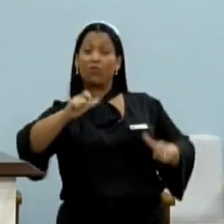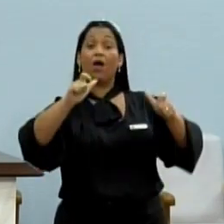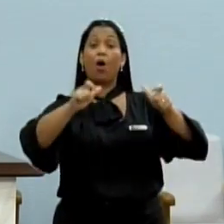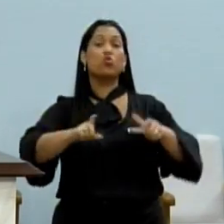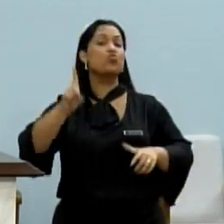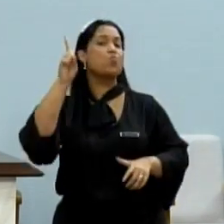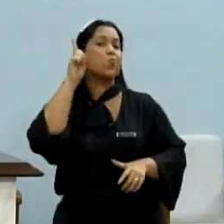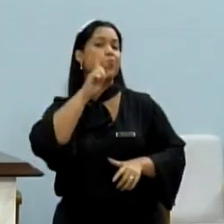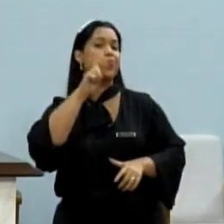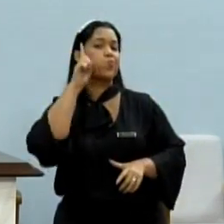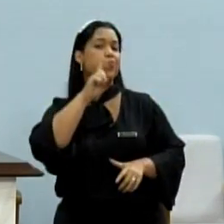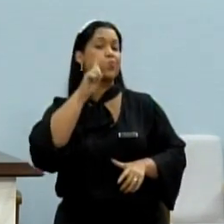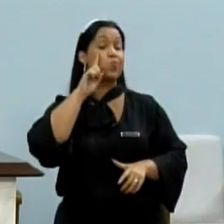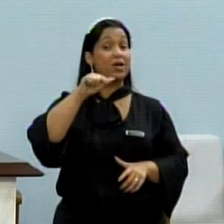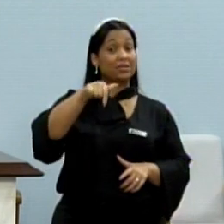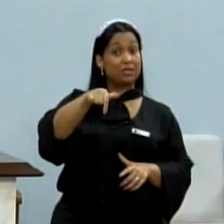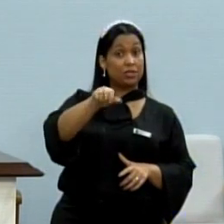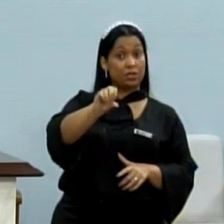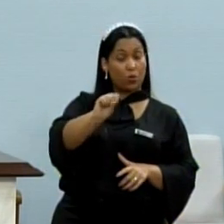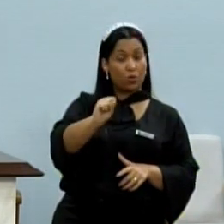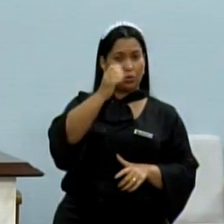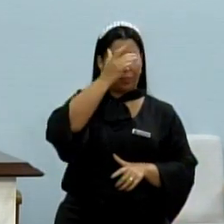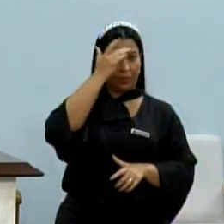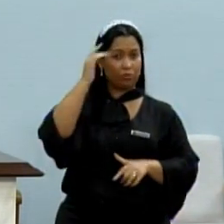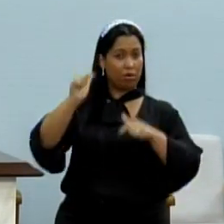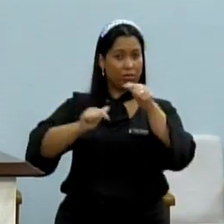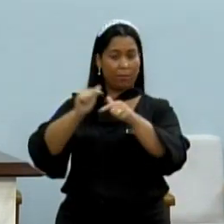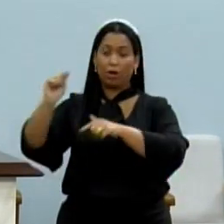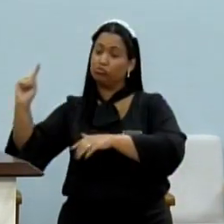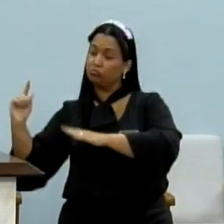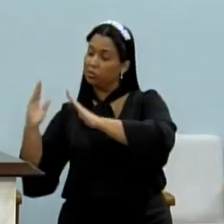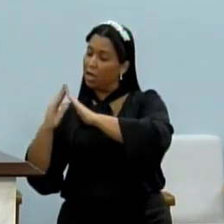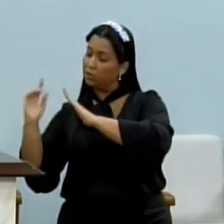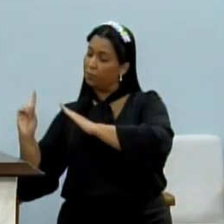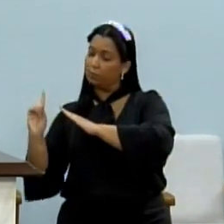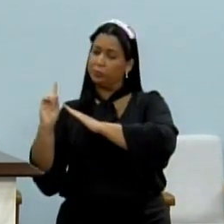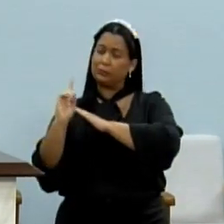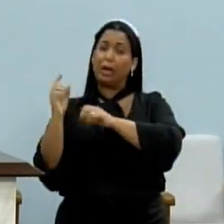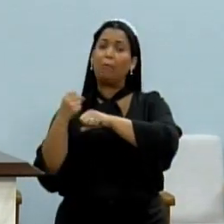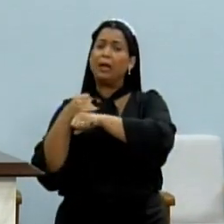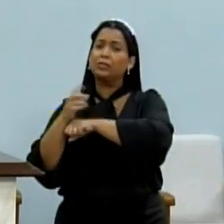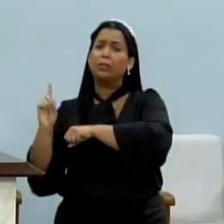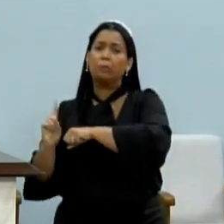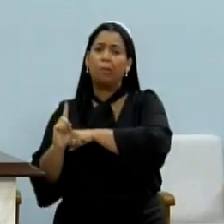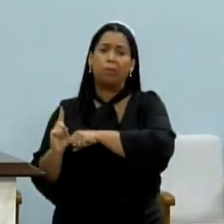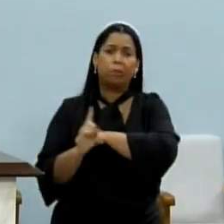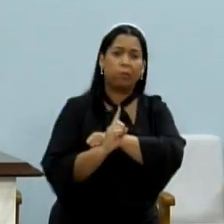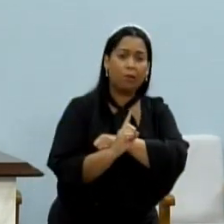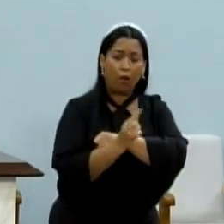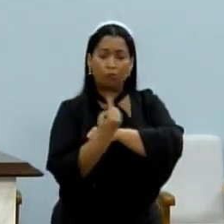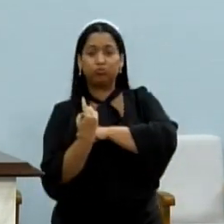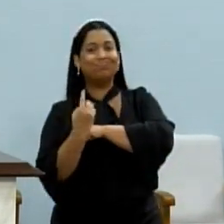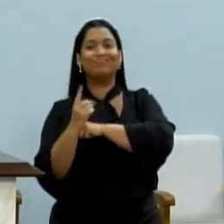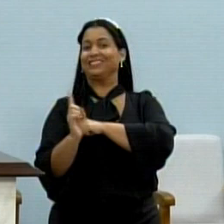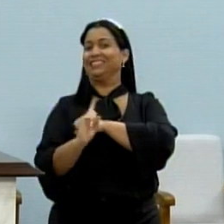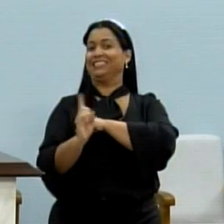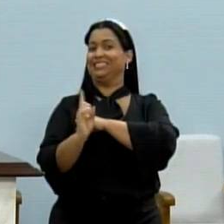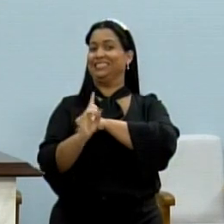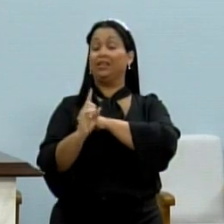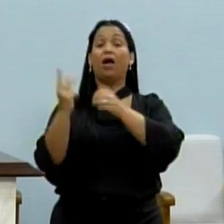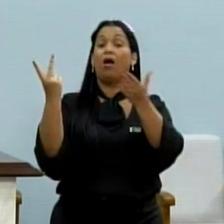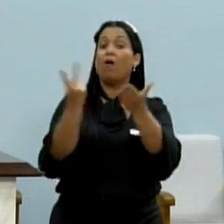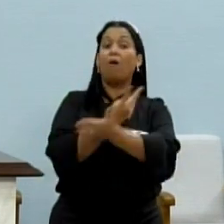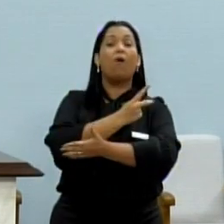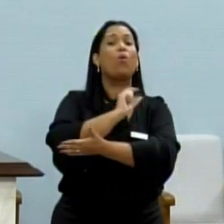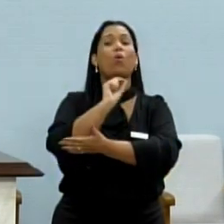Unidos, 78 trabalhadores saíram de suas casas pela madrugada e não mais retornaram. Foram